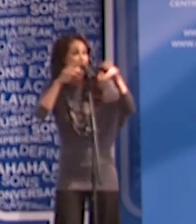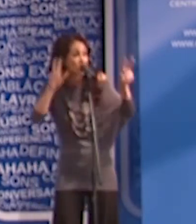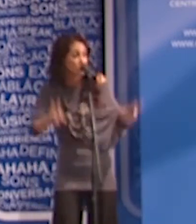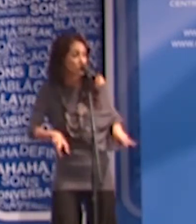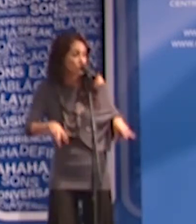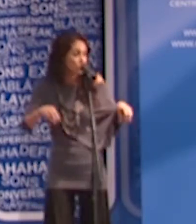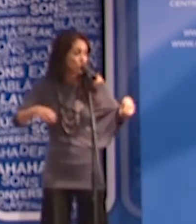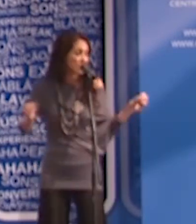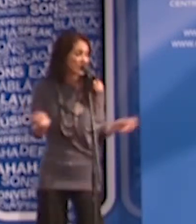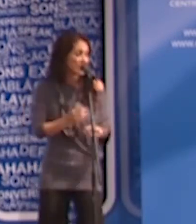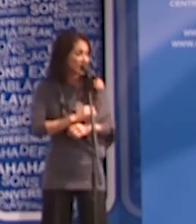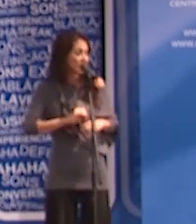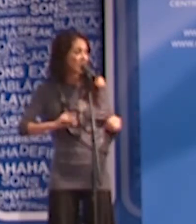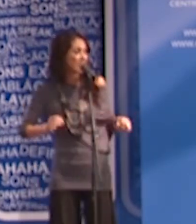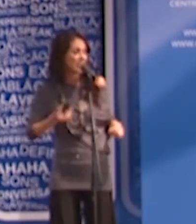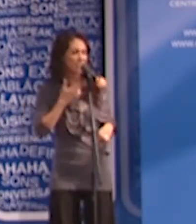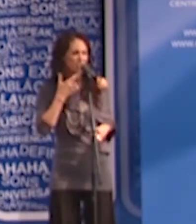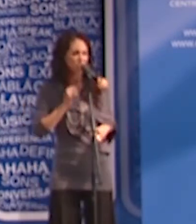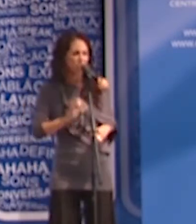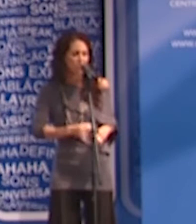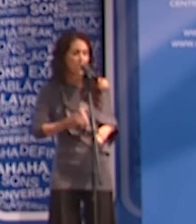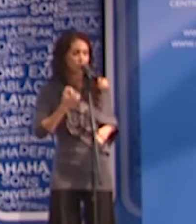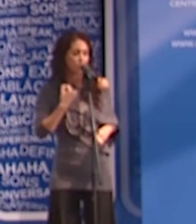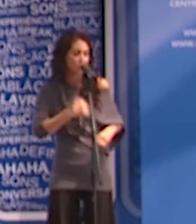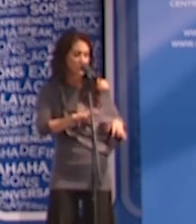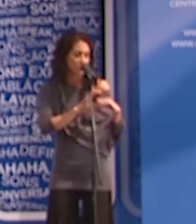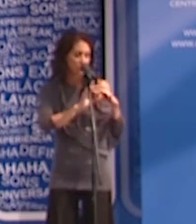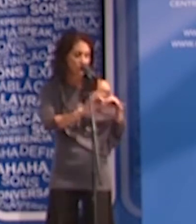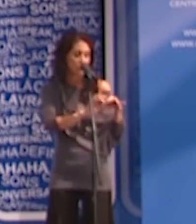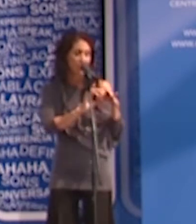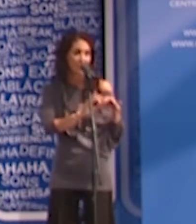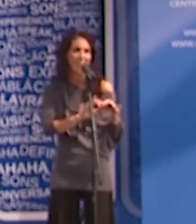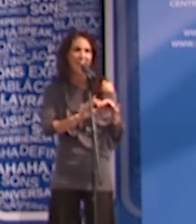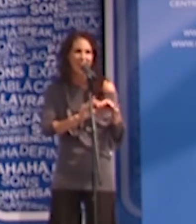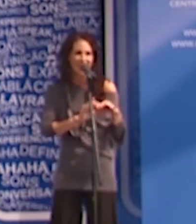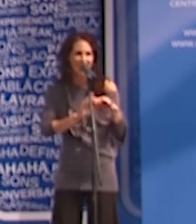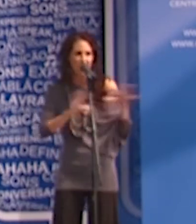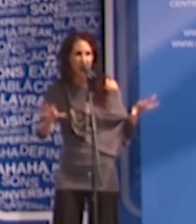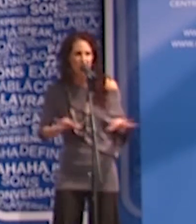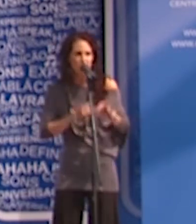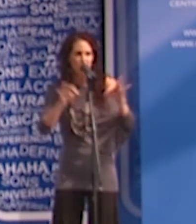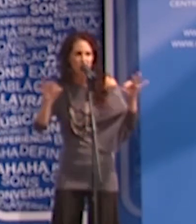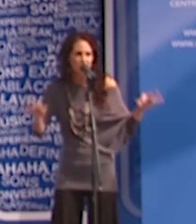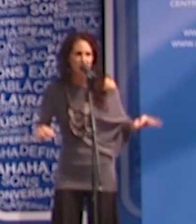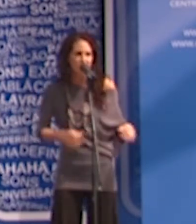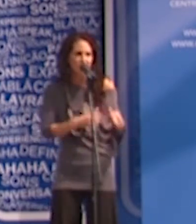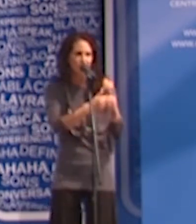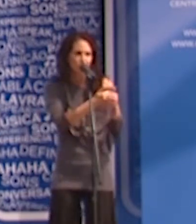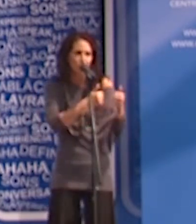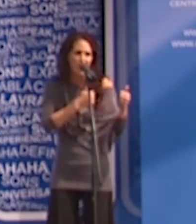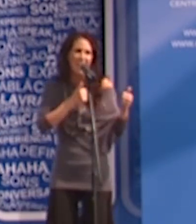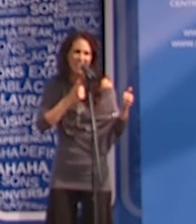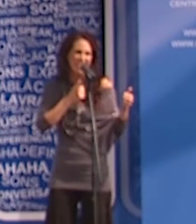e nunca ninguém nos vai poder separar. Pois